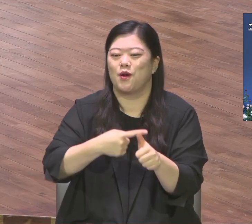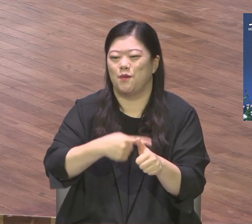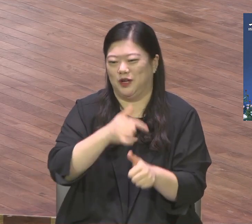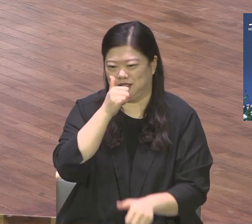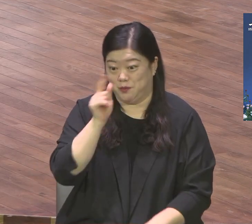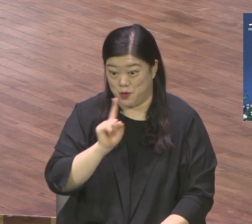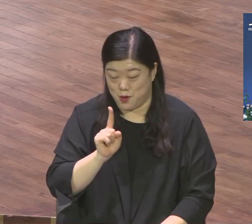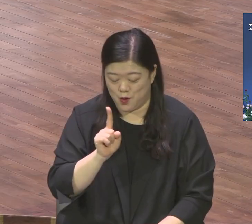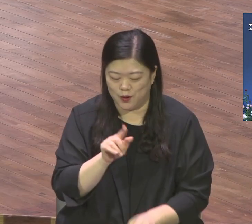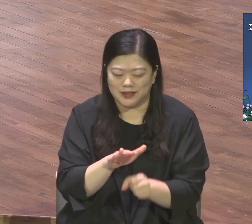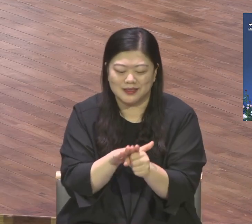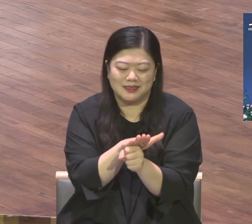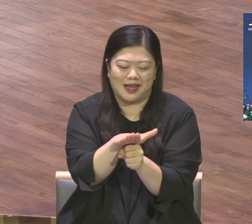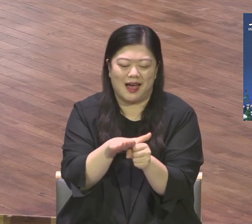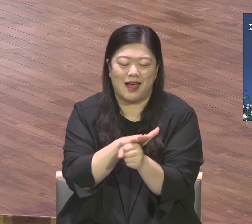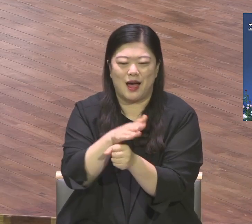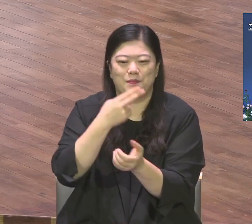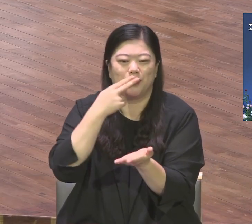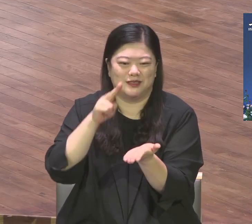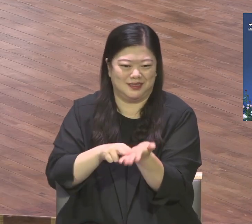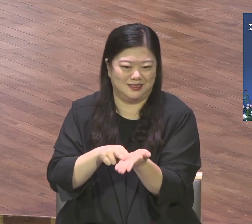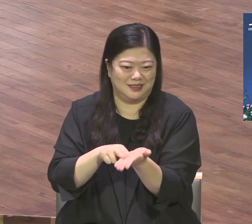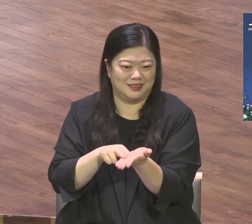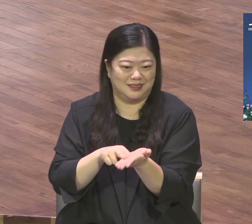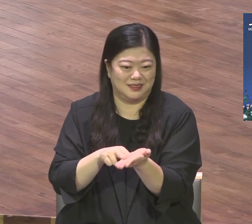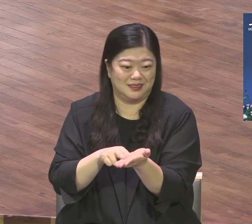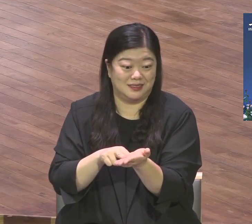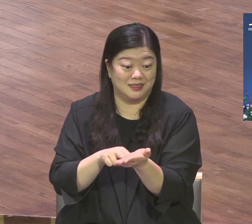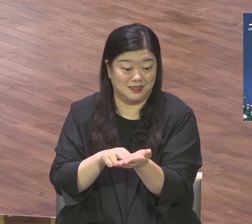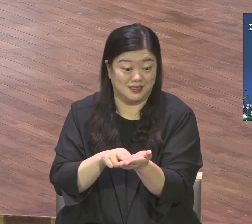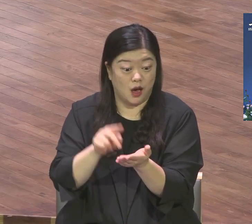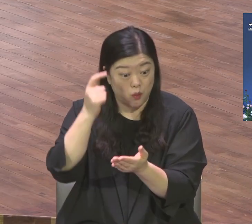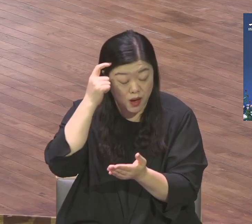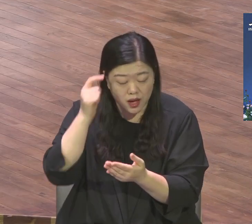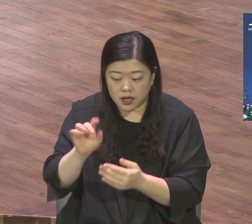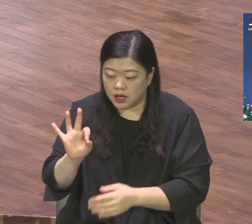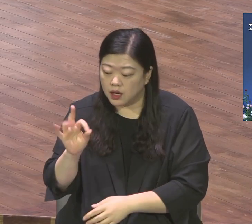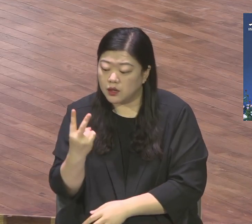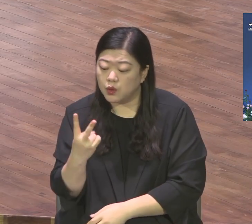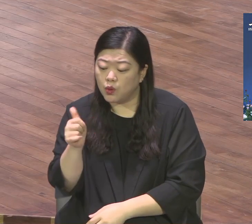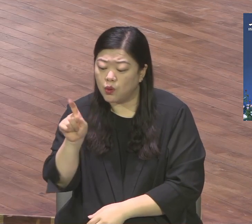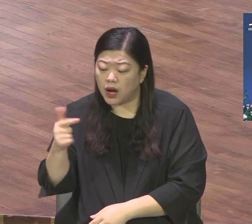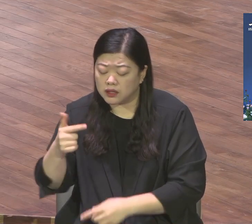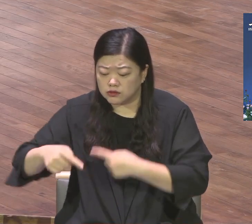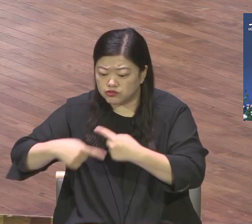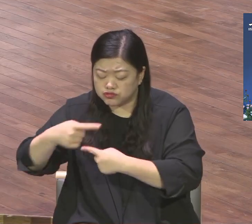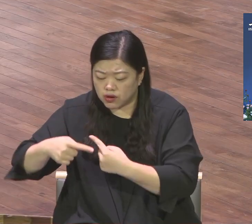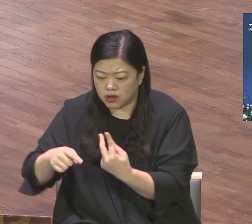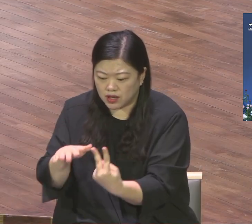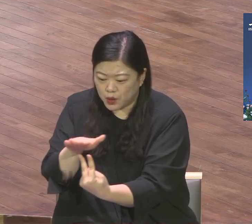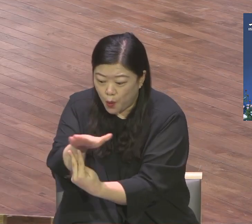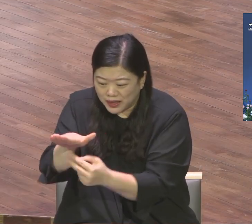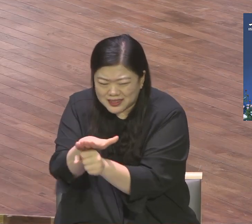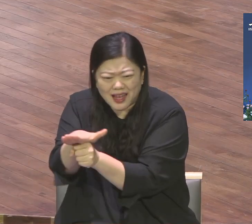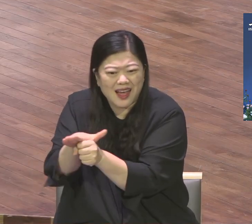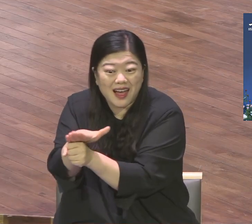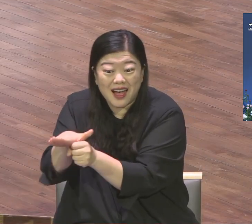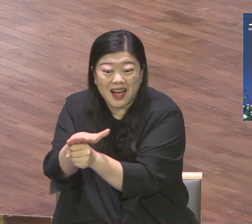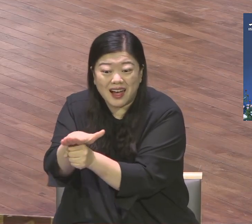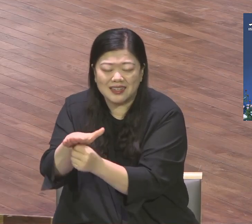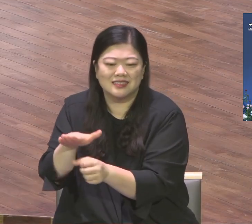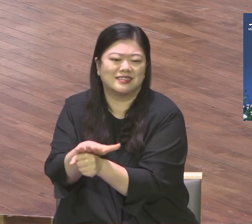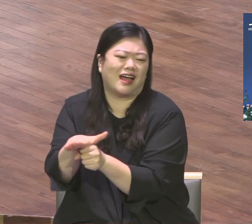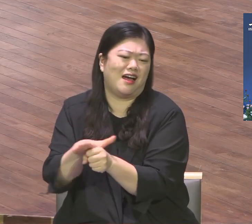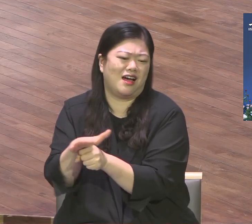사랑의 서신이에요. 이 사도 요한이 사랑의 사도라 그렇게 불려졌기 때문에 그렇습니다.